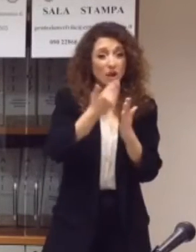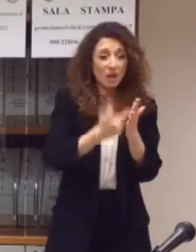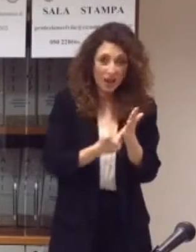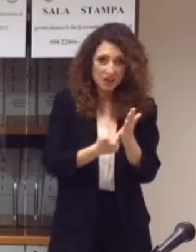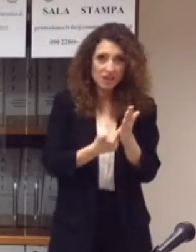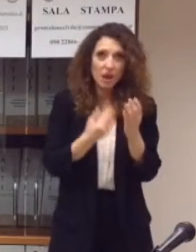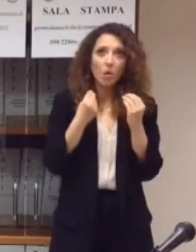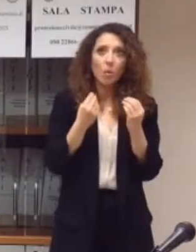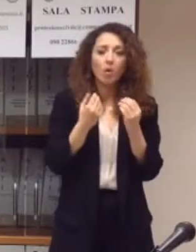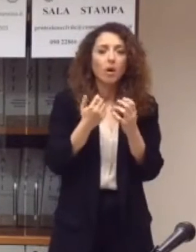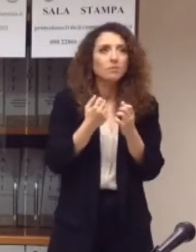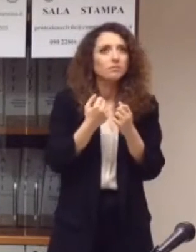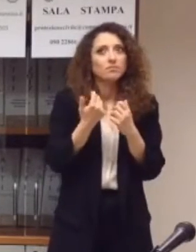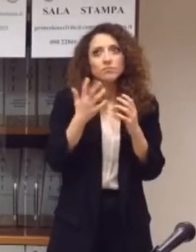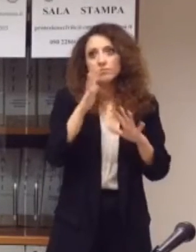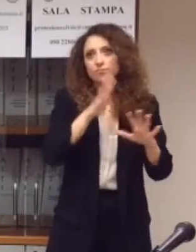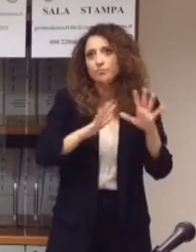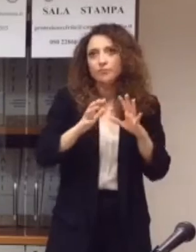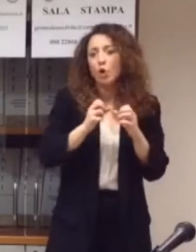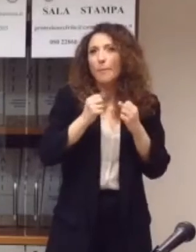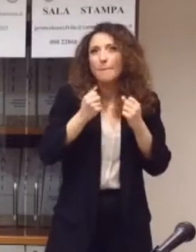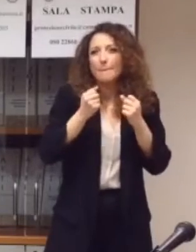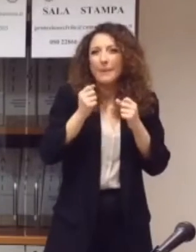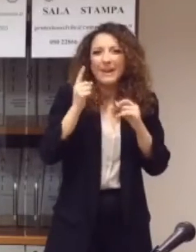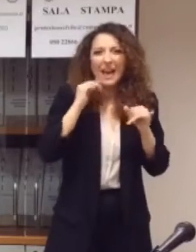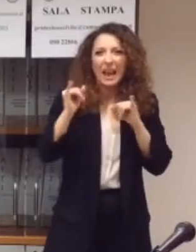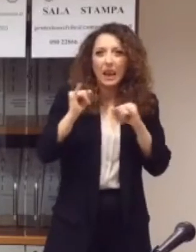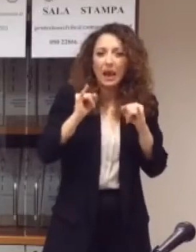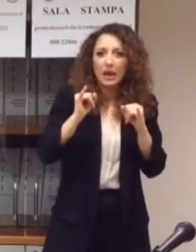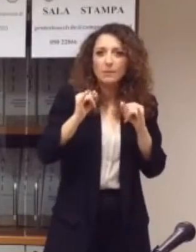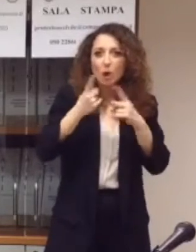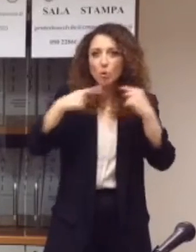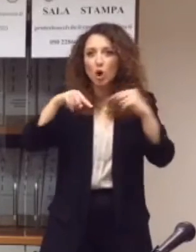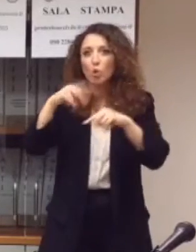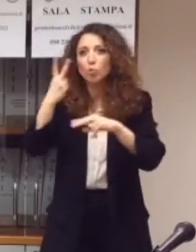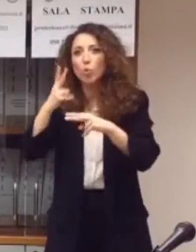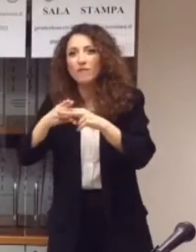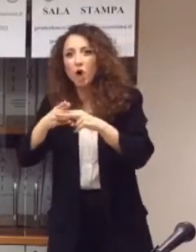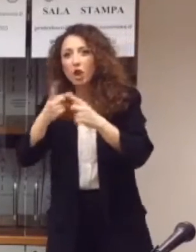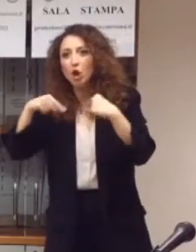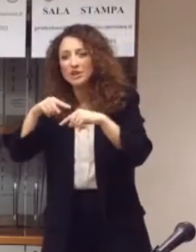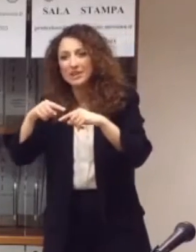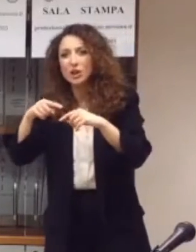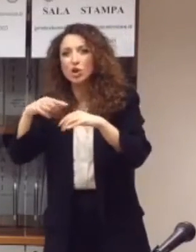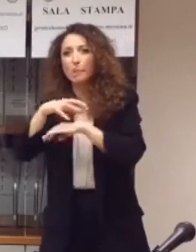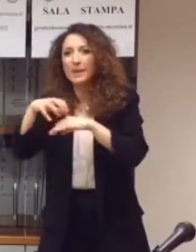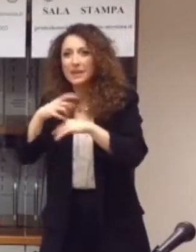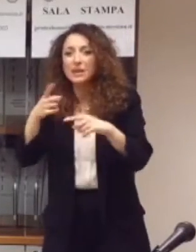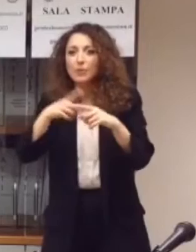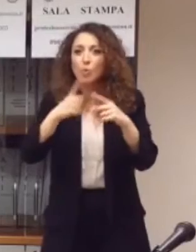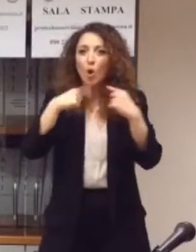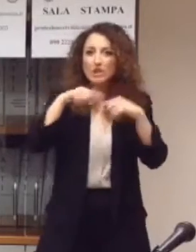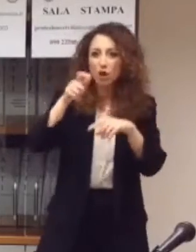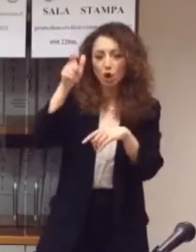successo un caso di Stato, perché si è riunito due volte il Consiglio dei Ministri, hanno dovuto scomodare il Consiglio di